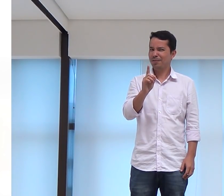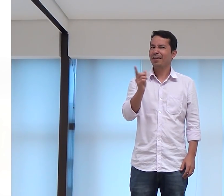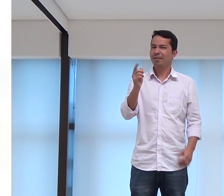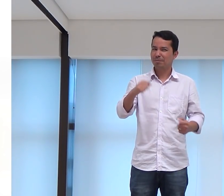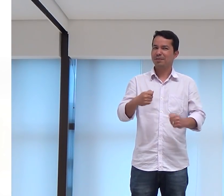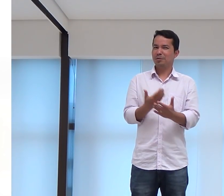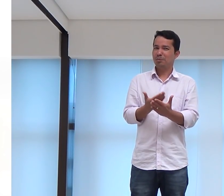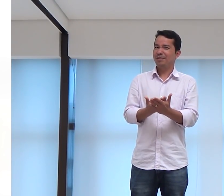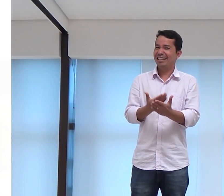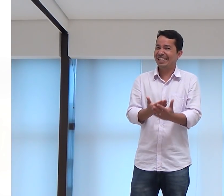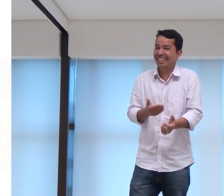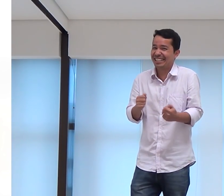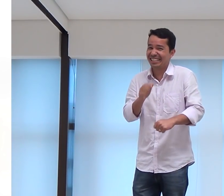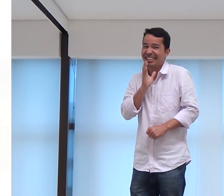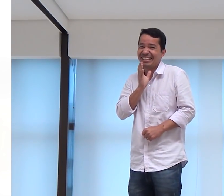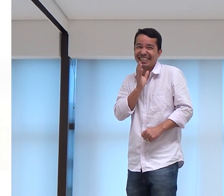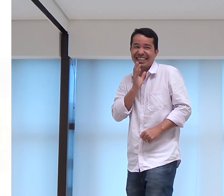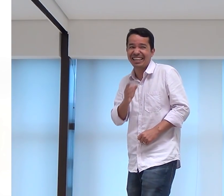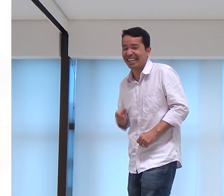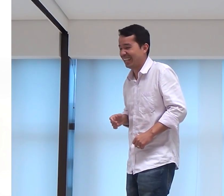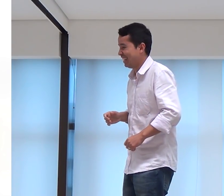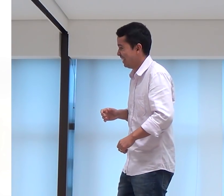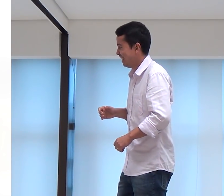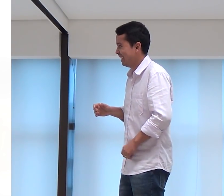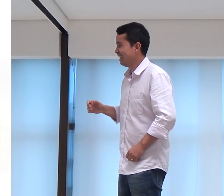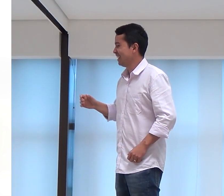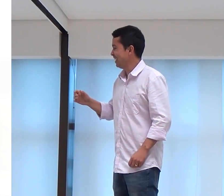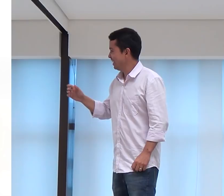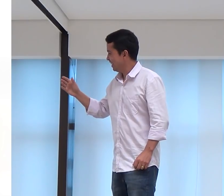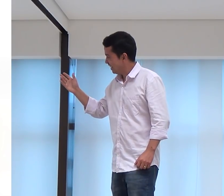Não é fácil, né? Não é fácil, tem que estudar isso.